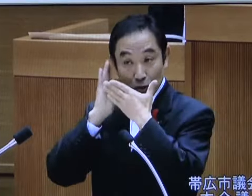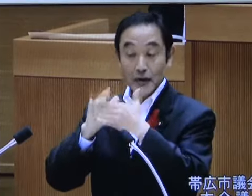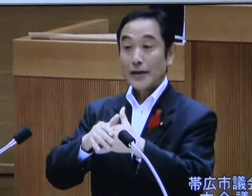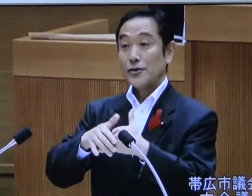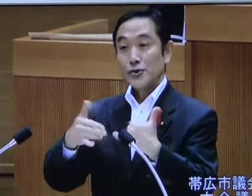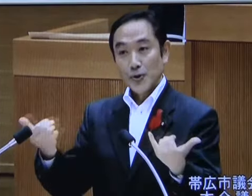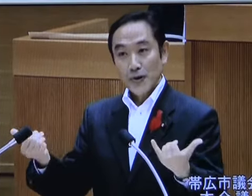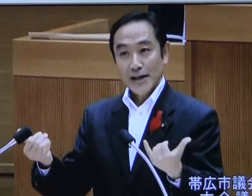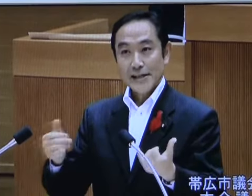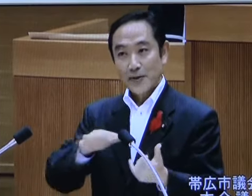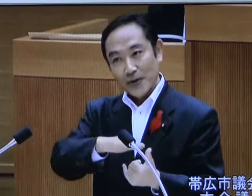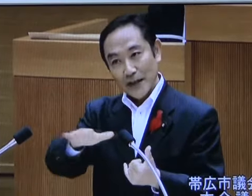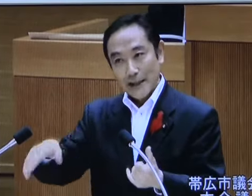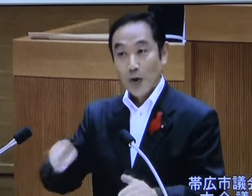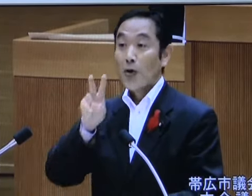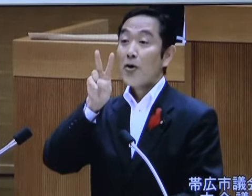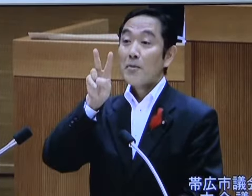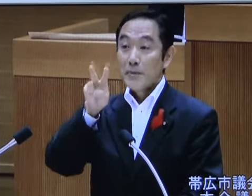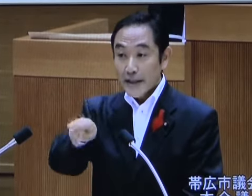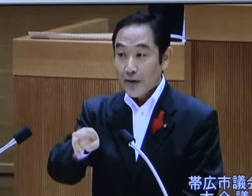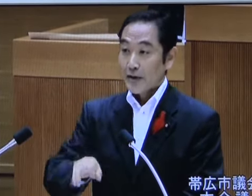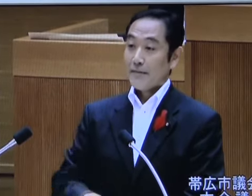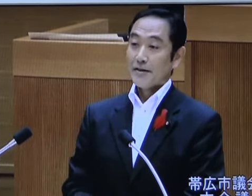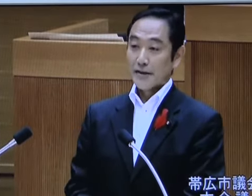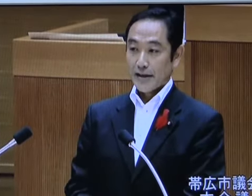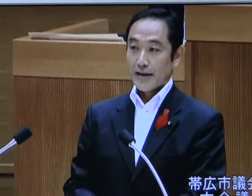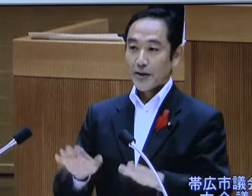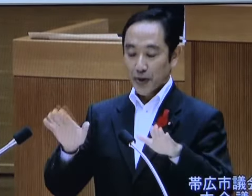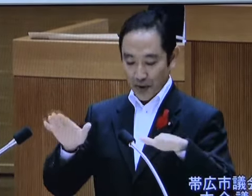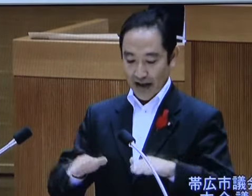聴覚障害者の方も見ておりますし、今日は